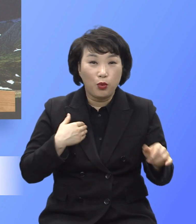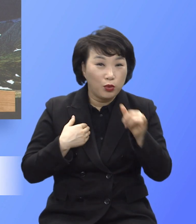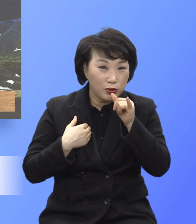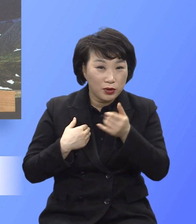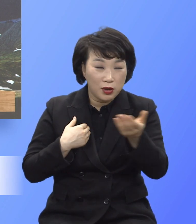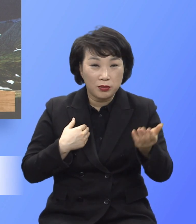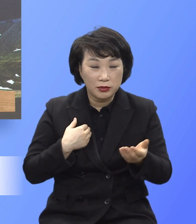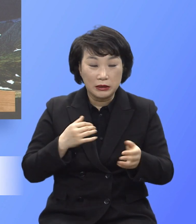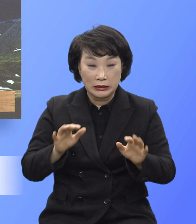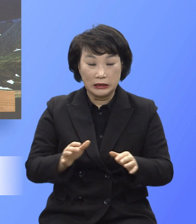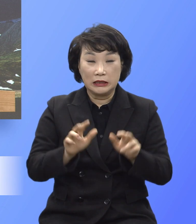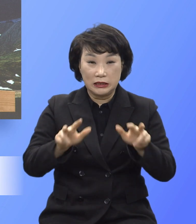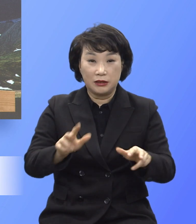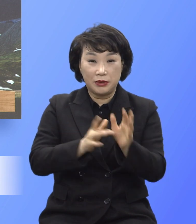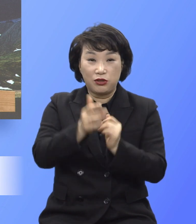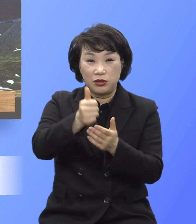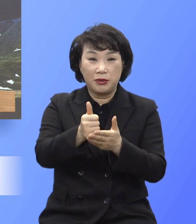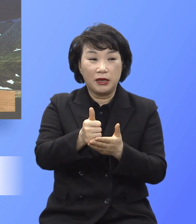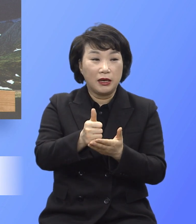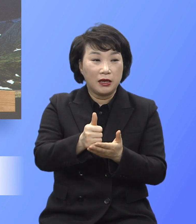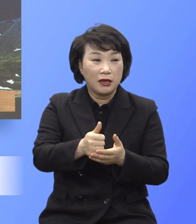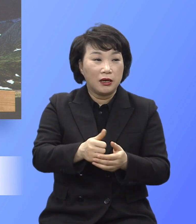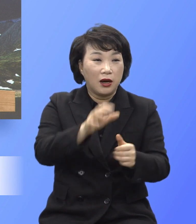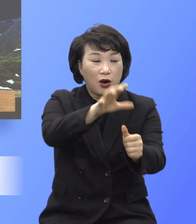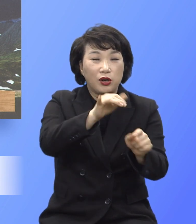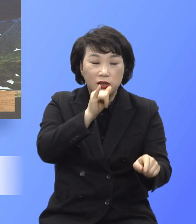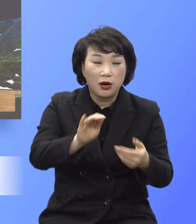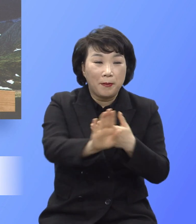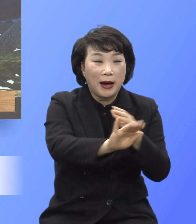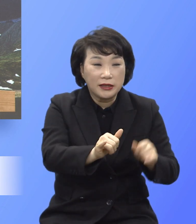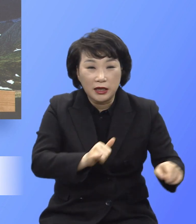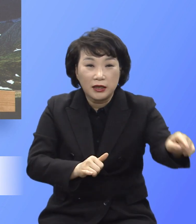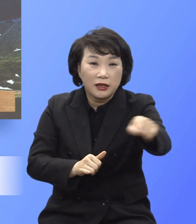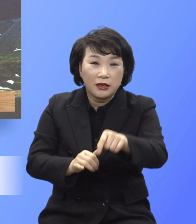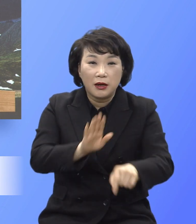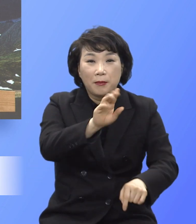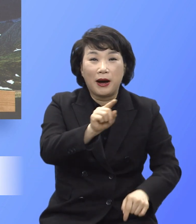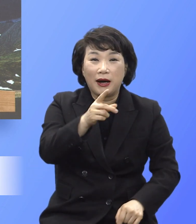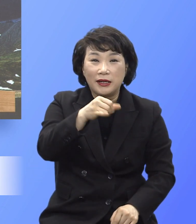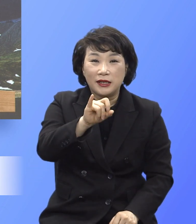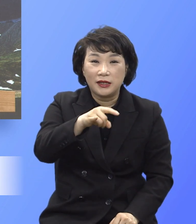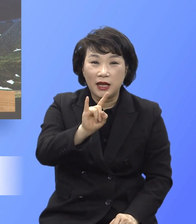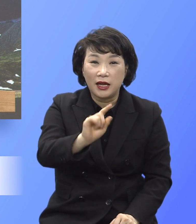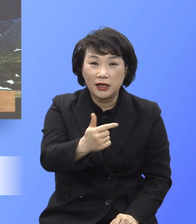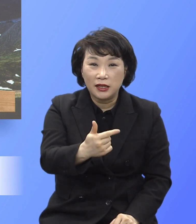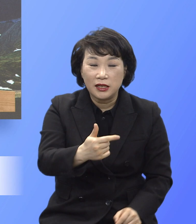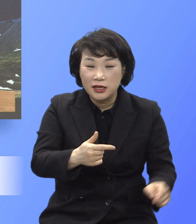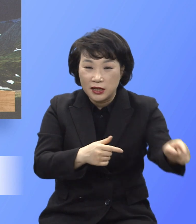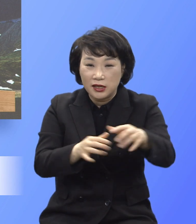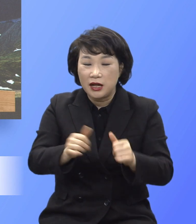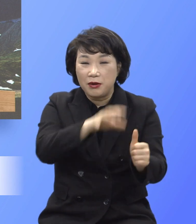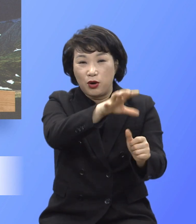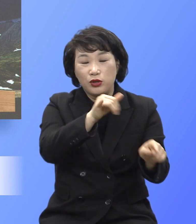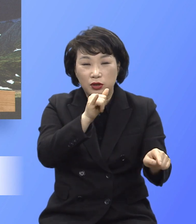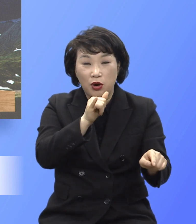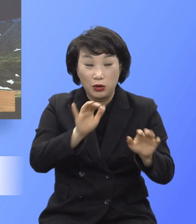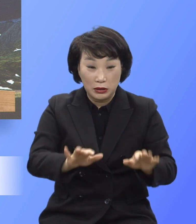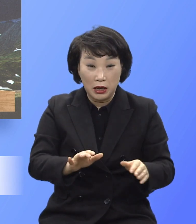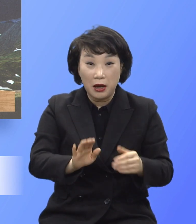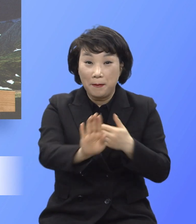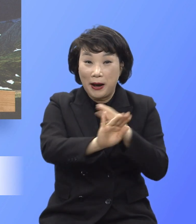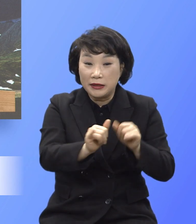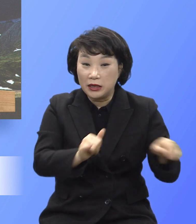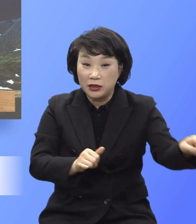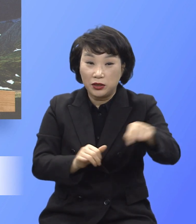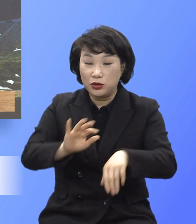예수님 바리새인들에게 지금 하는 말인데 바리새인들이 성경을 얼마나 많이 알아요? 성경에